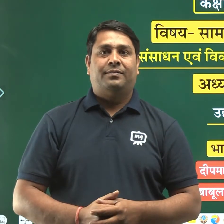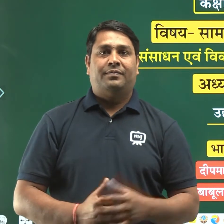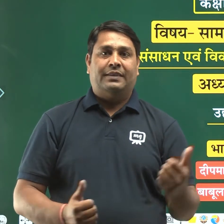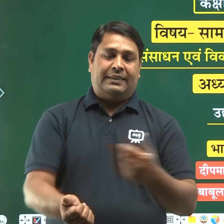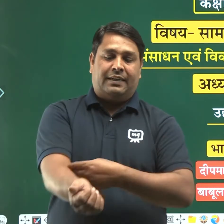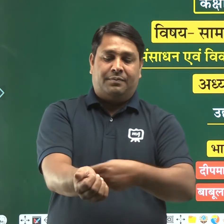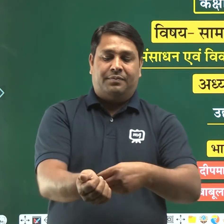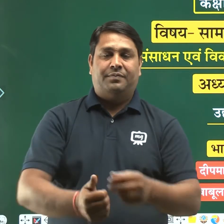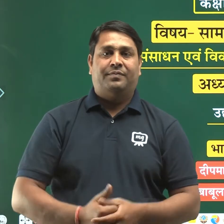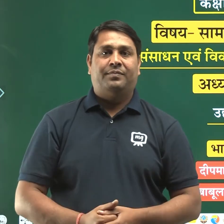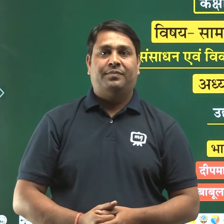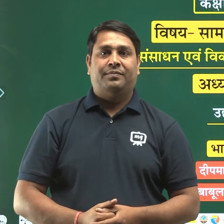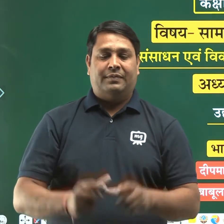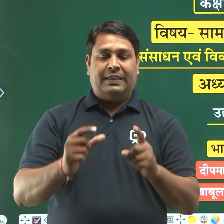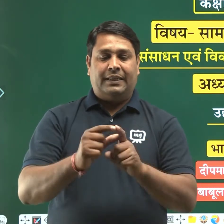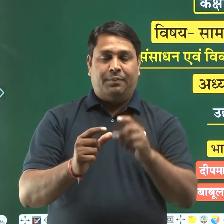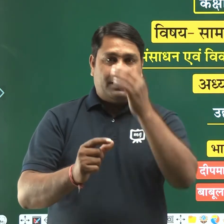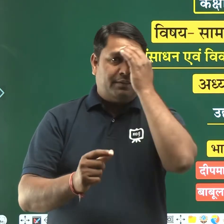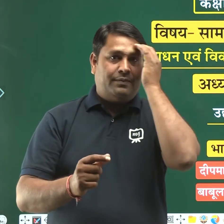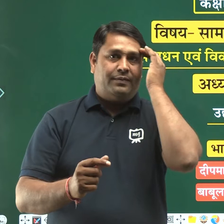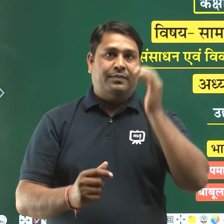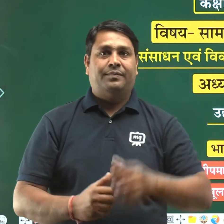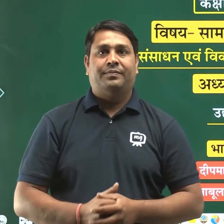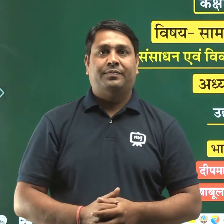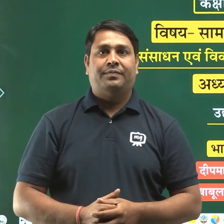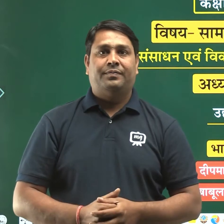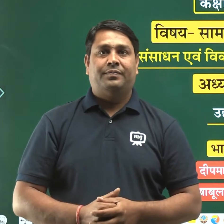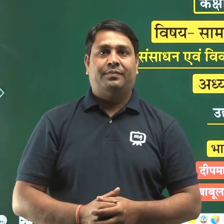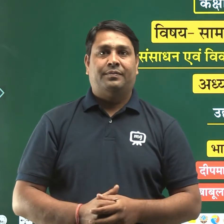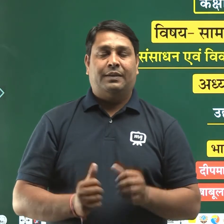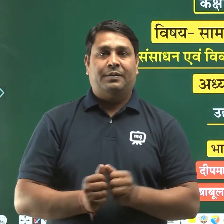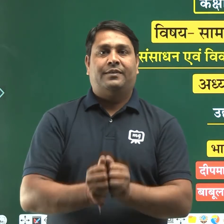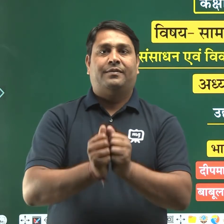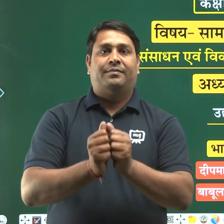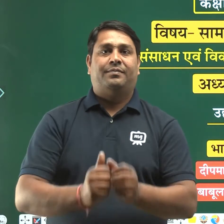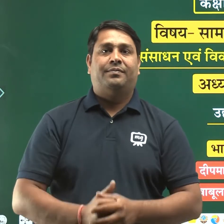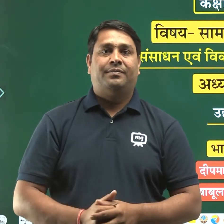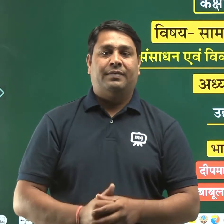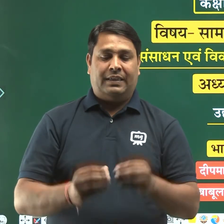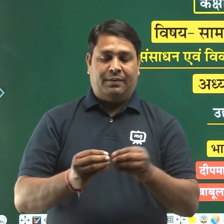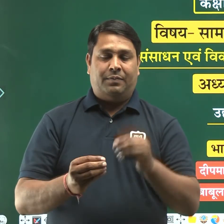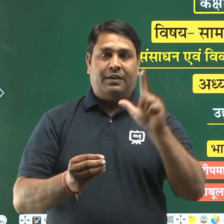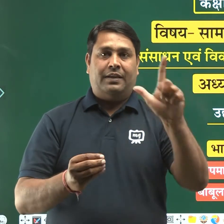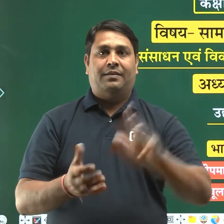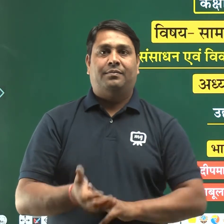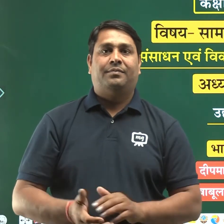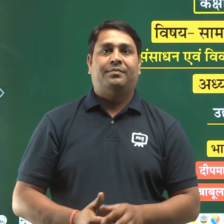मेरा नाम दीपमाला शर्मा, मेरे साथ बाबूलाल